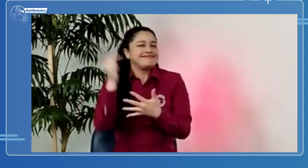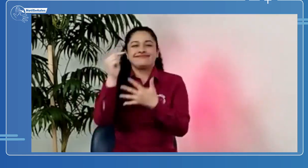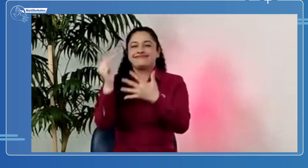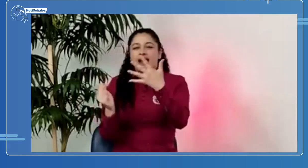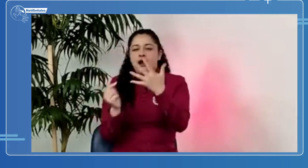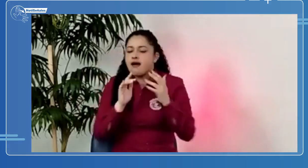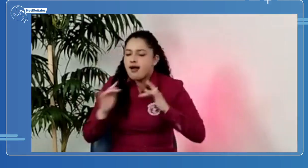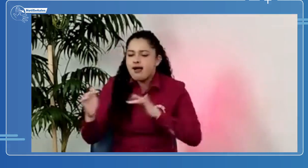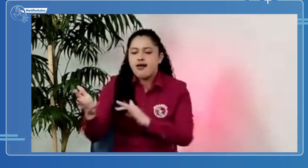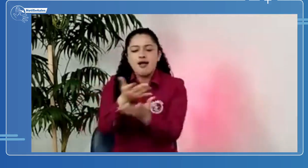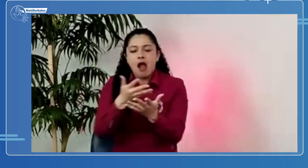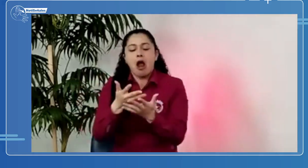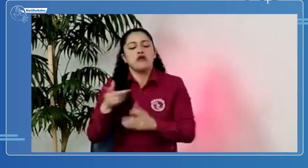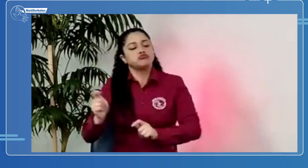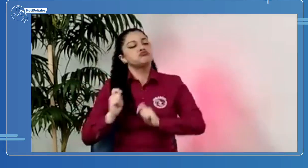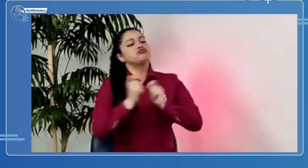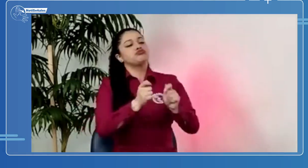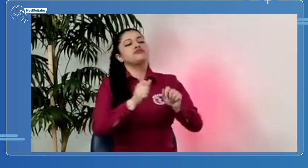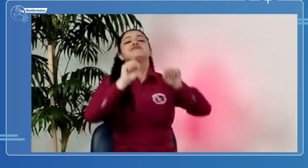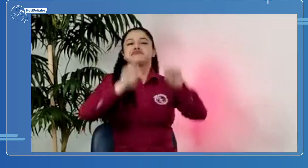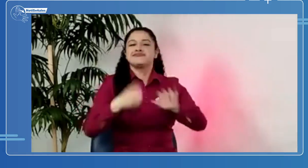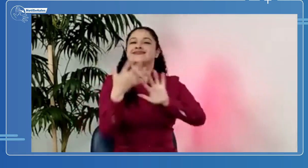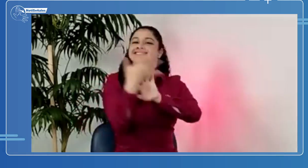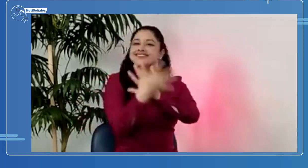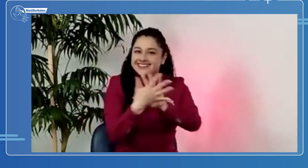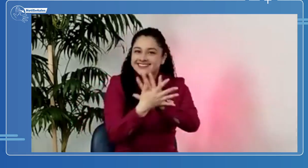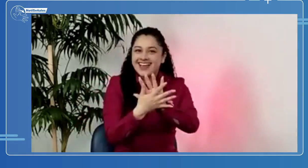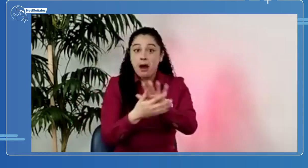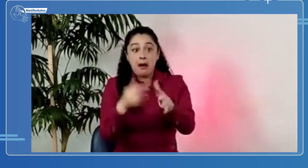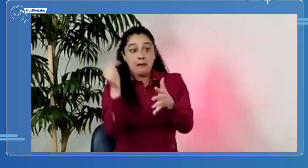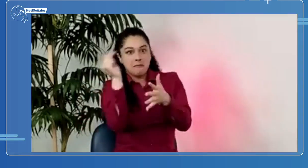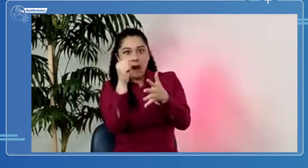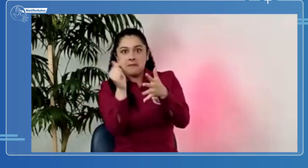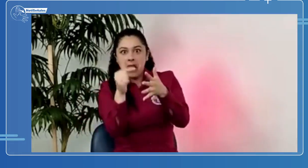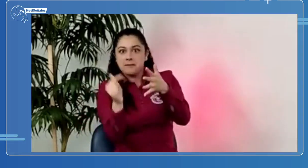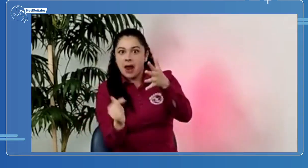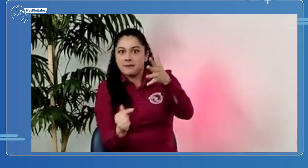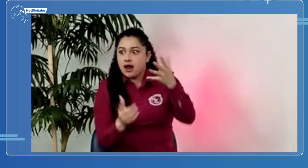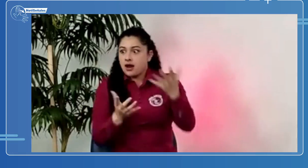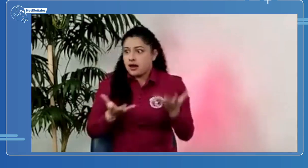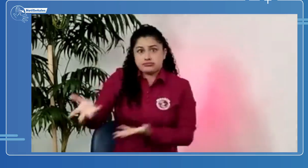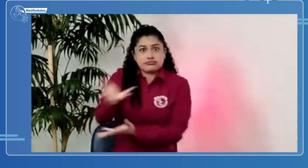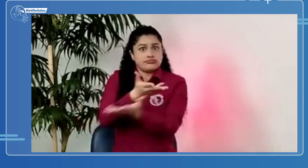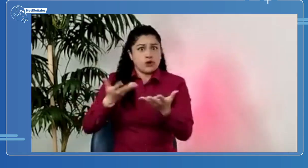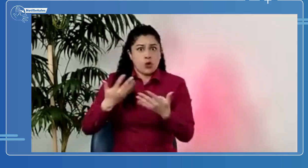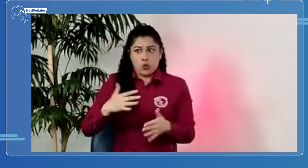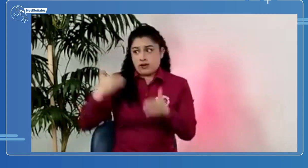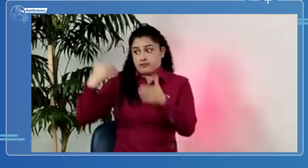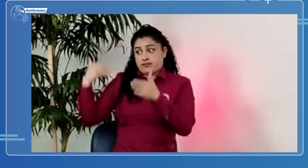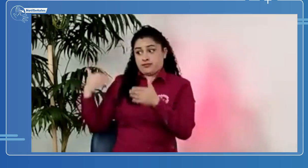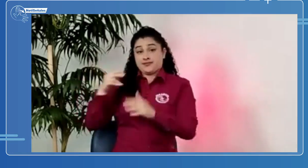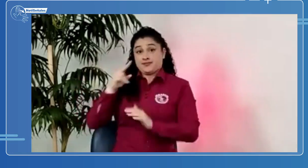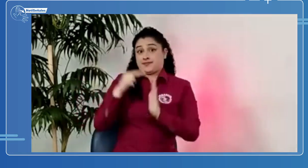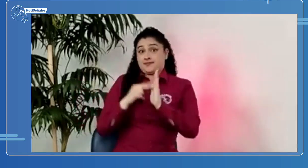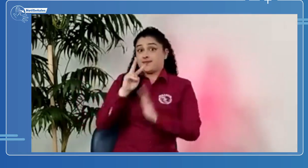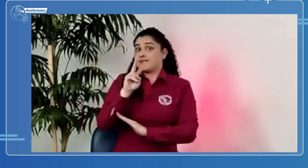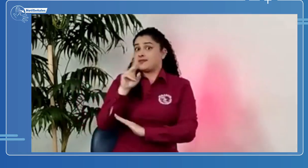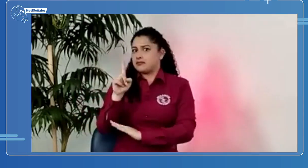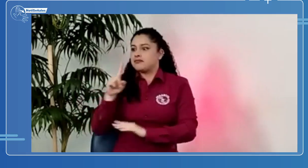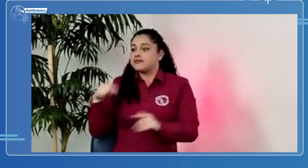si es cómoda de hacerla y muchos otros aspectos para que pues crear estas señas que se necesitaban. Eso pues